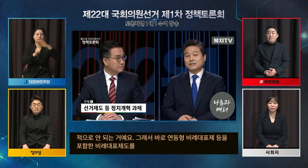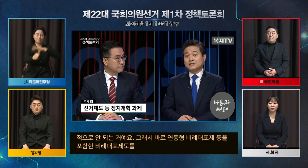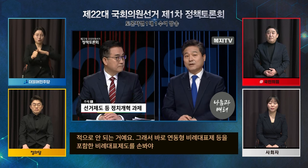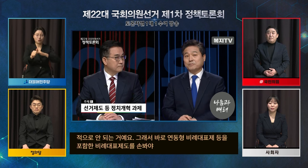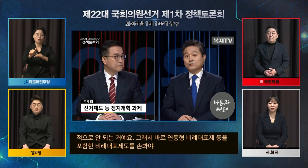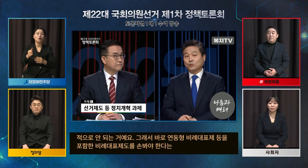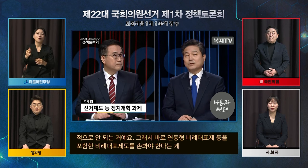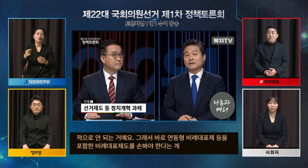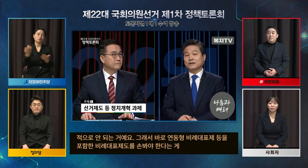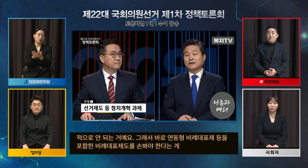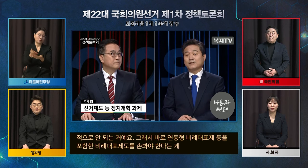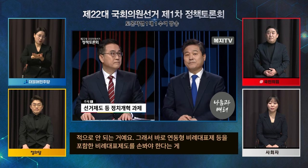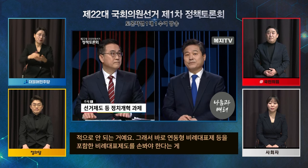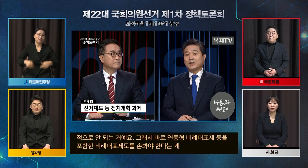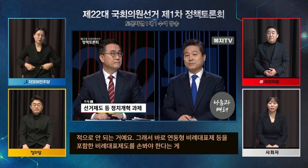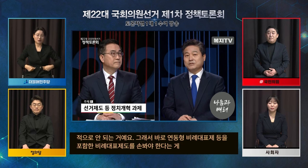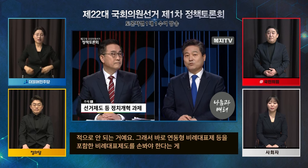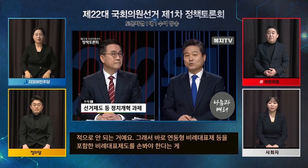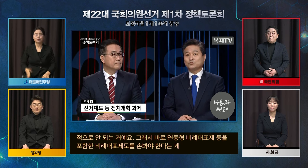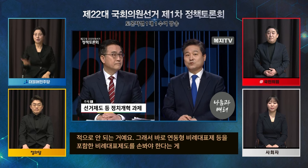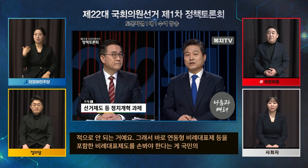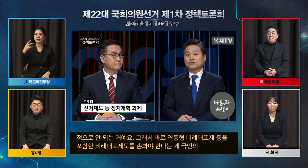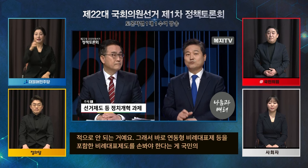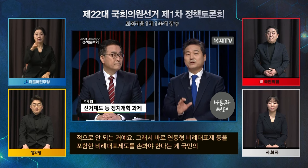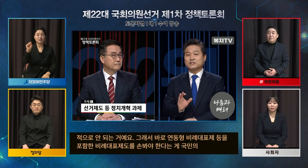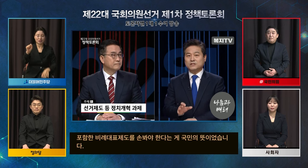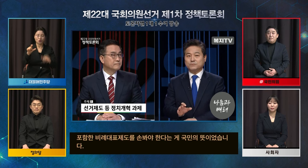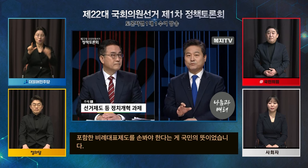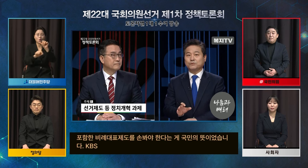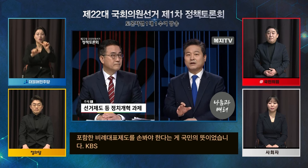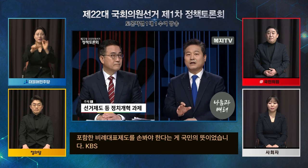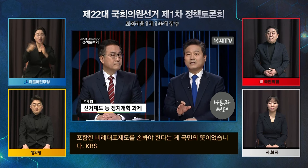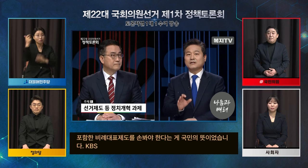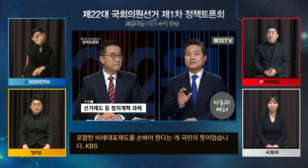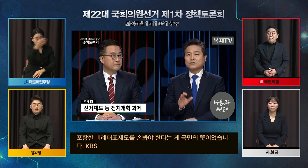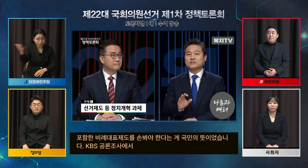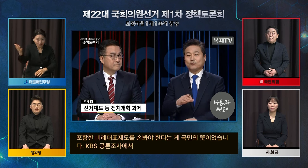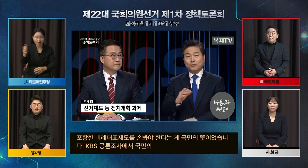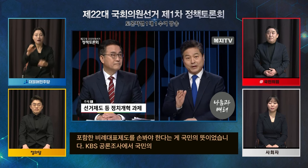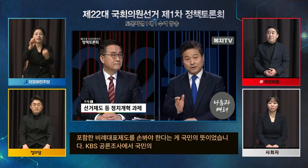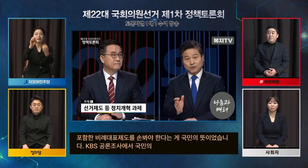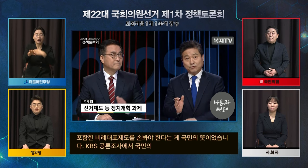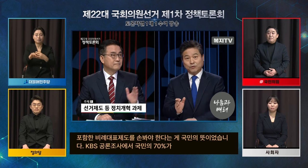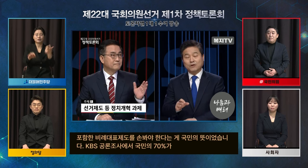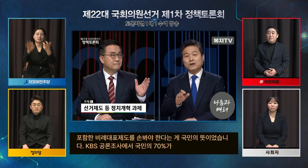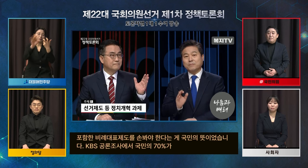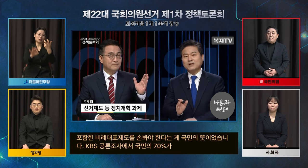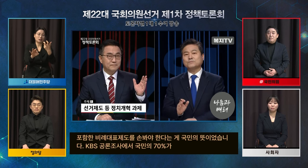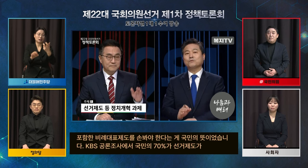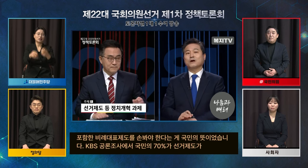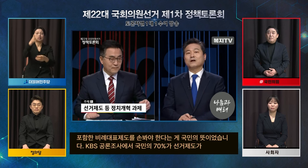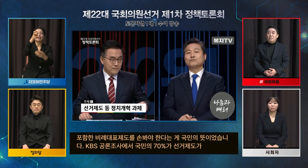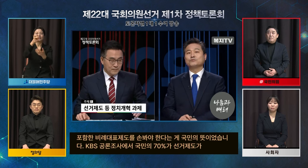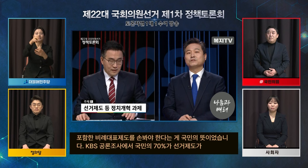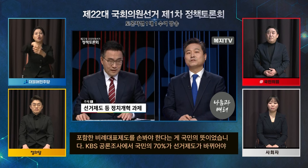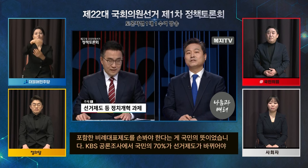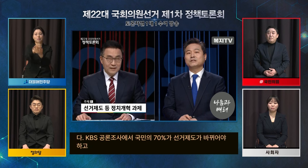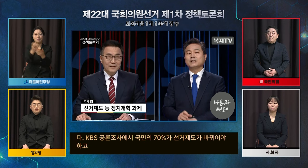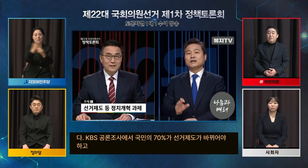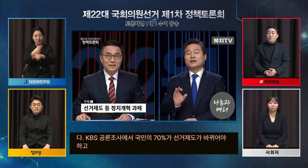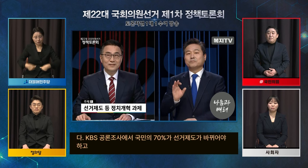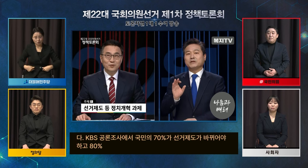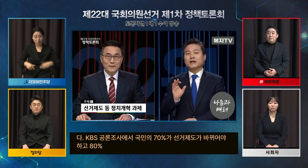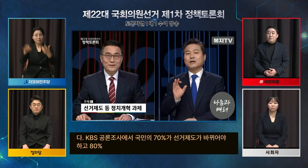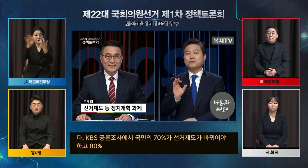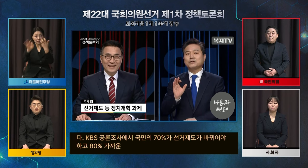지난번 5월 달에 KBS 공론조사에서 국민의 70%가 선거제도가 바뀌어야 되고 80% 가까운 분들이